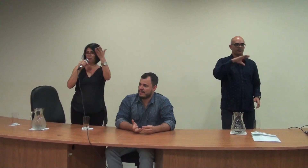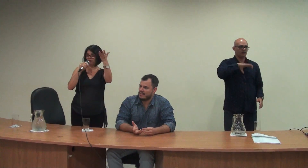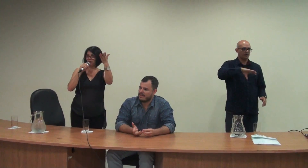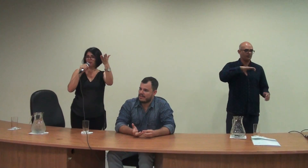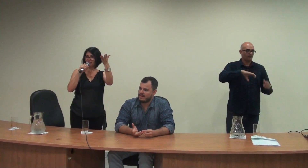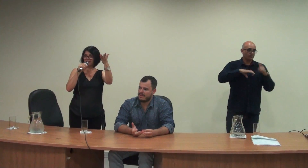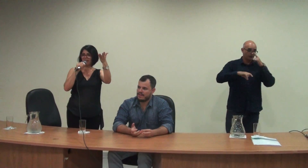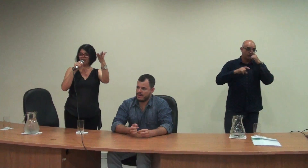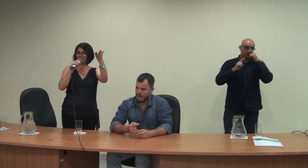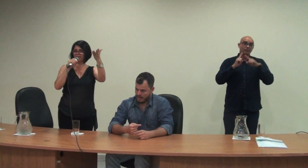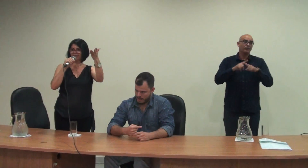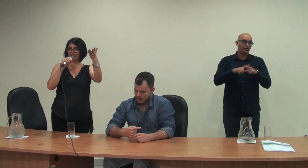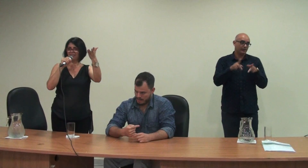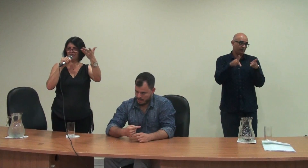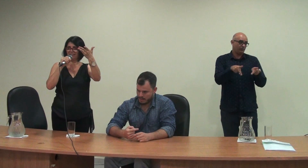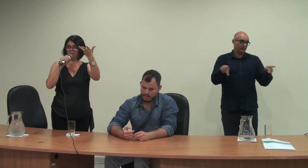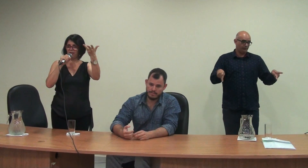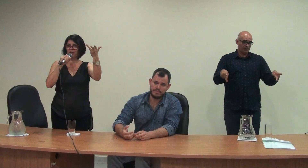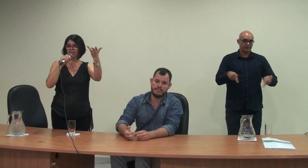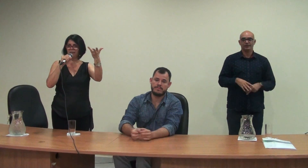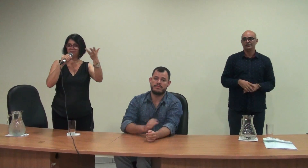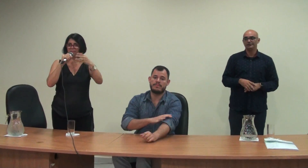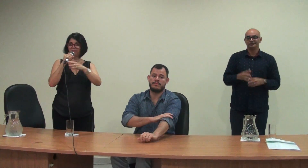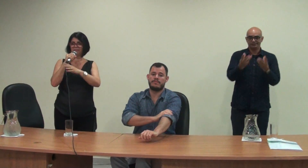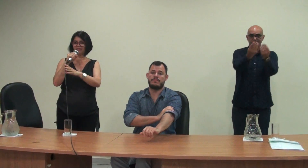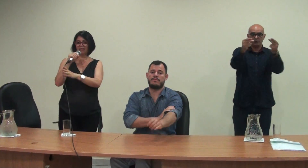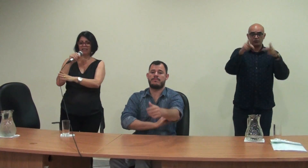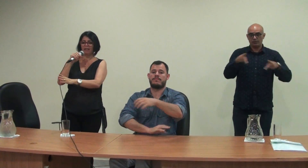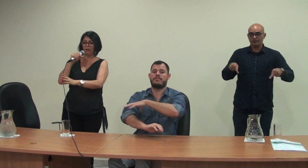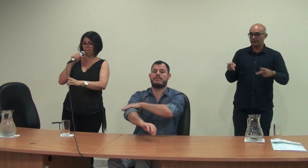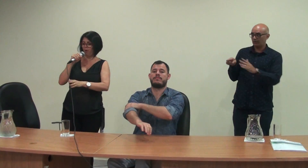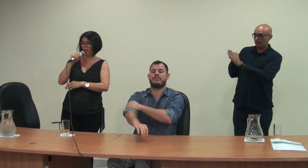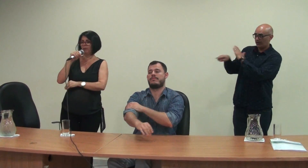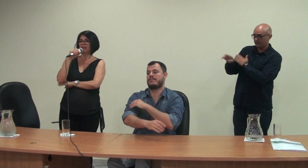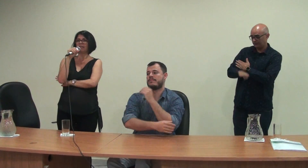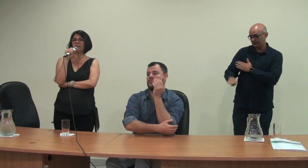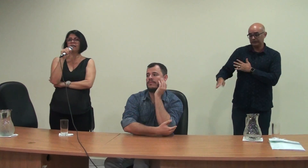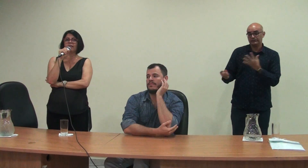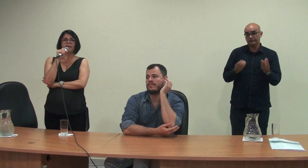Que são professores, né? A maioria? Bom,